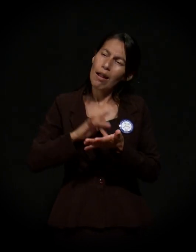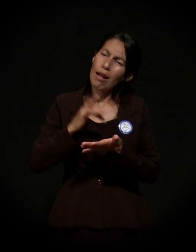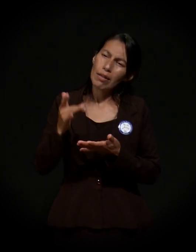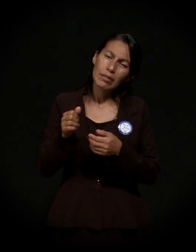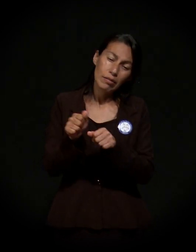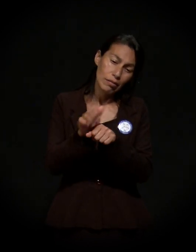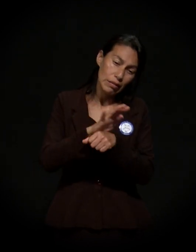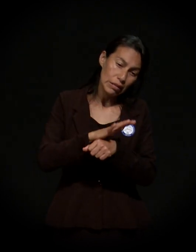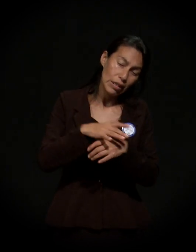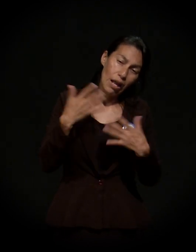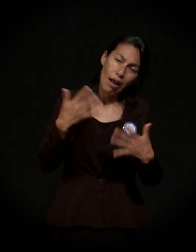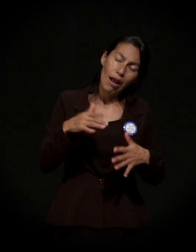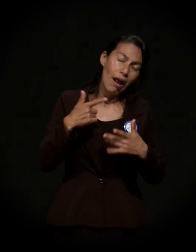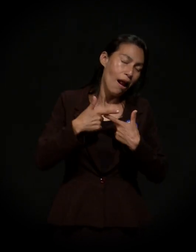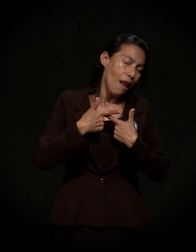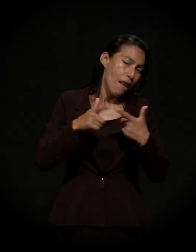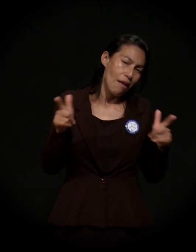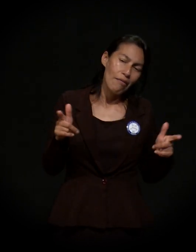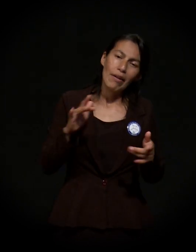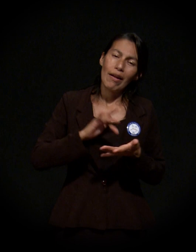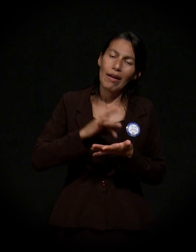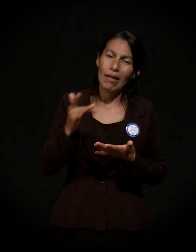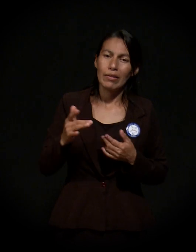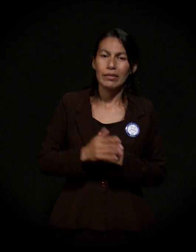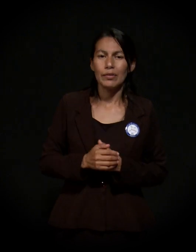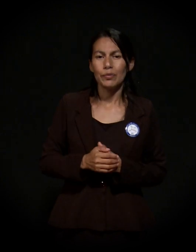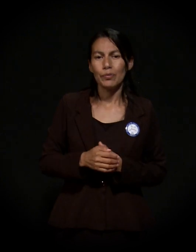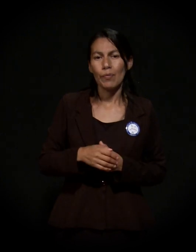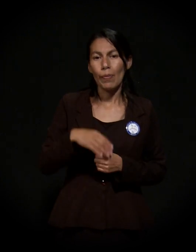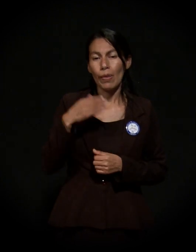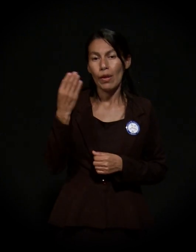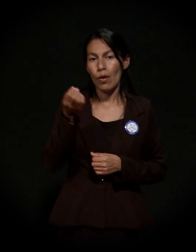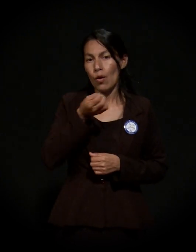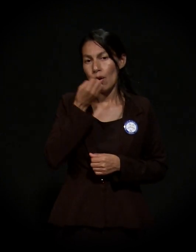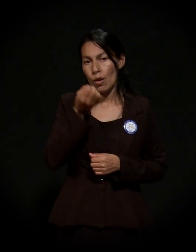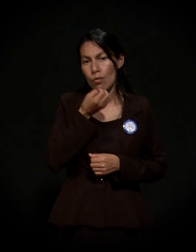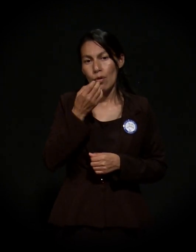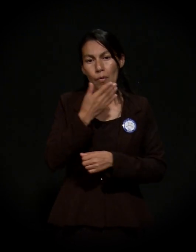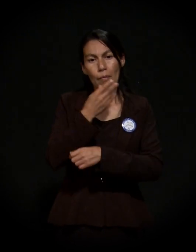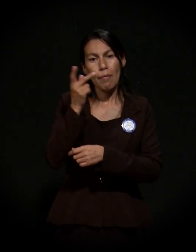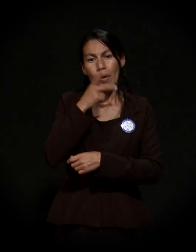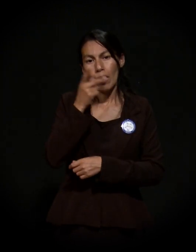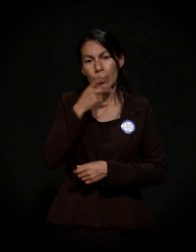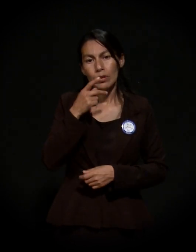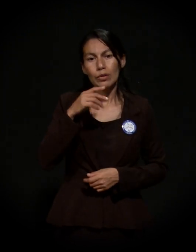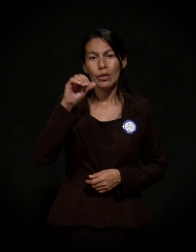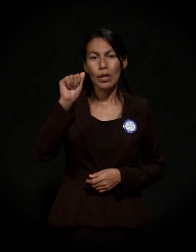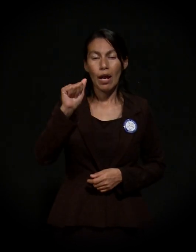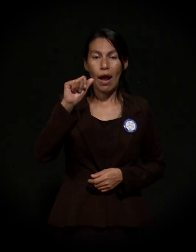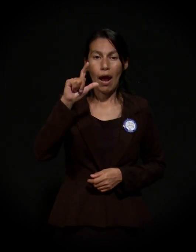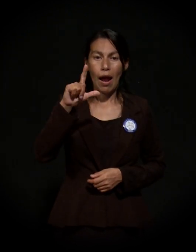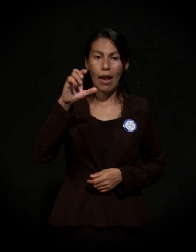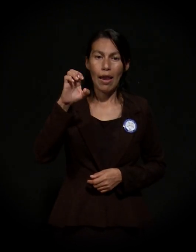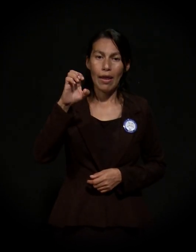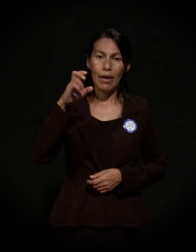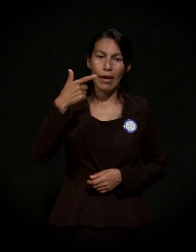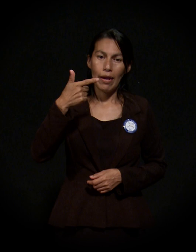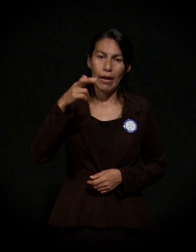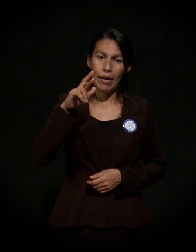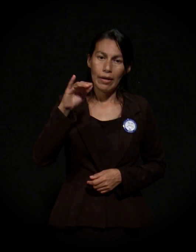amén. Felicita a Román Reyes. Oremos por el pastor Alegría que tuvo cirugía.